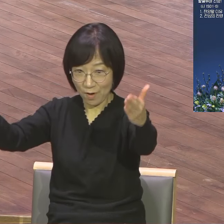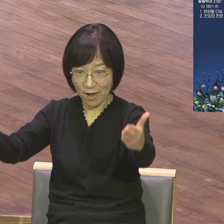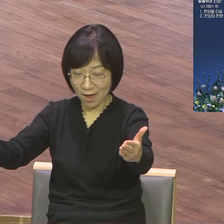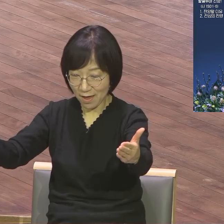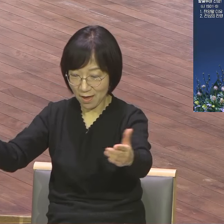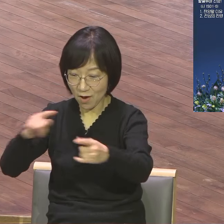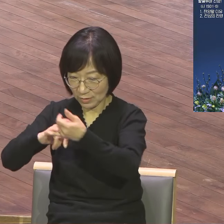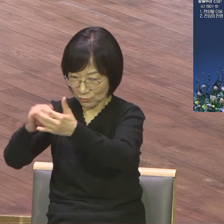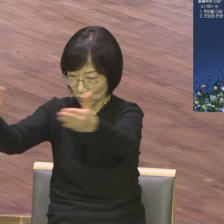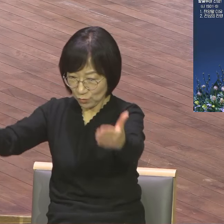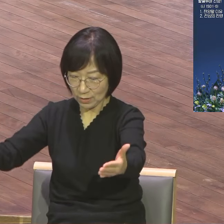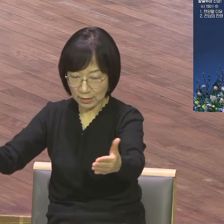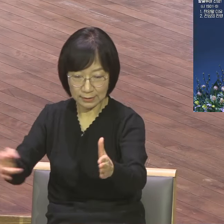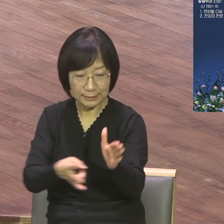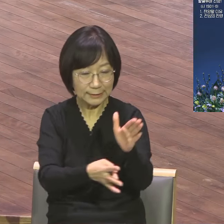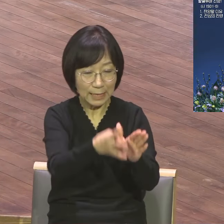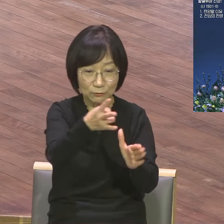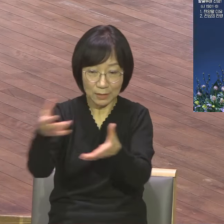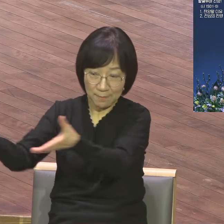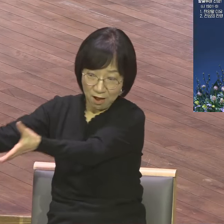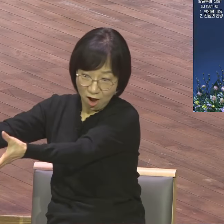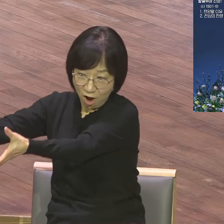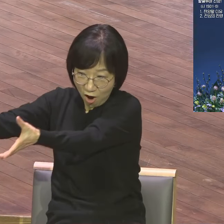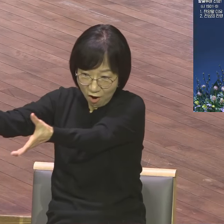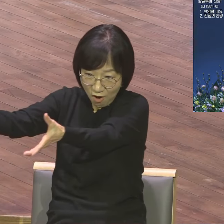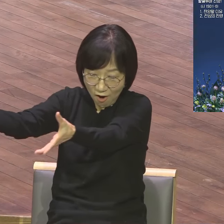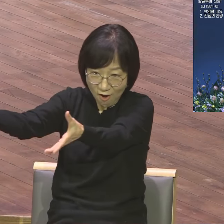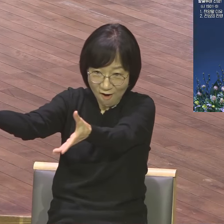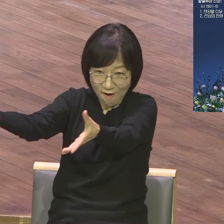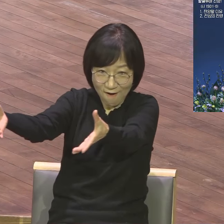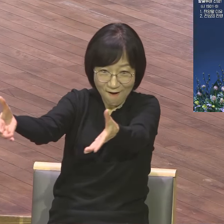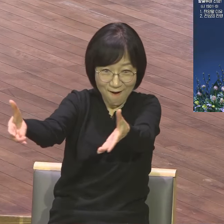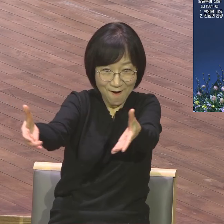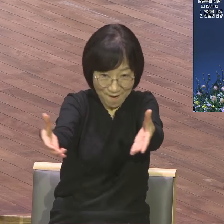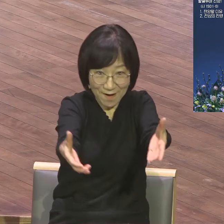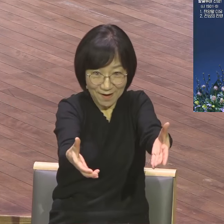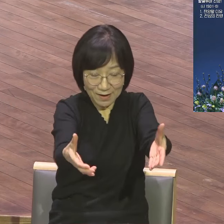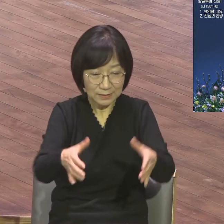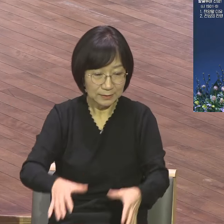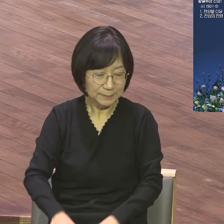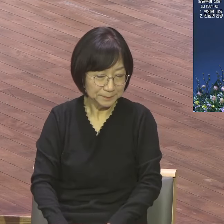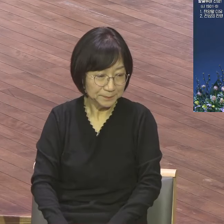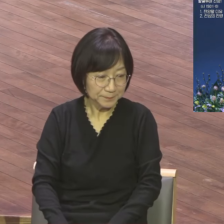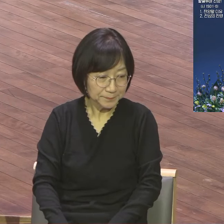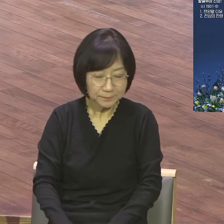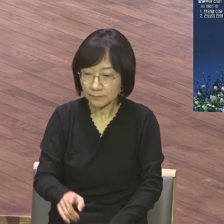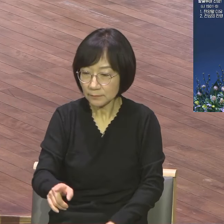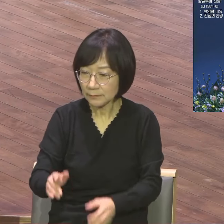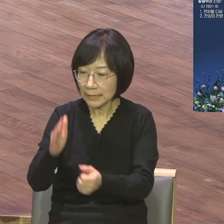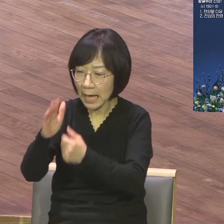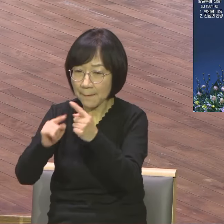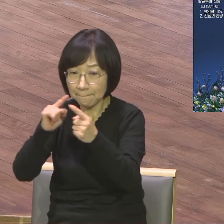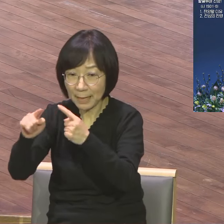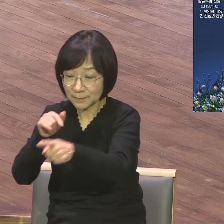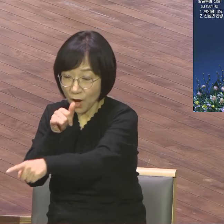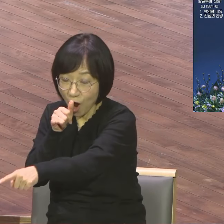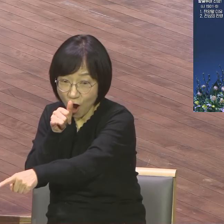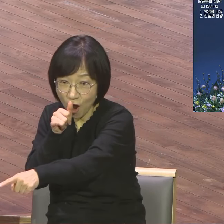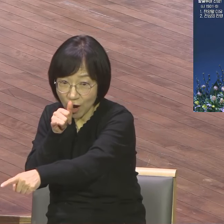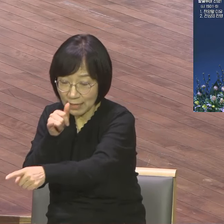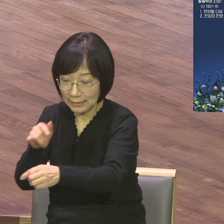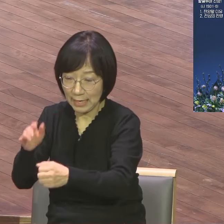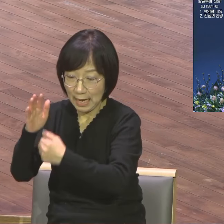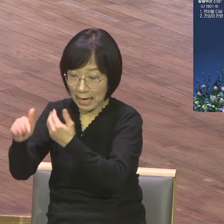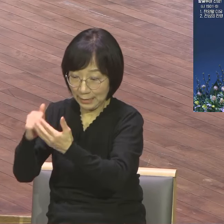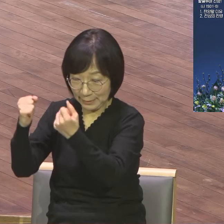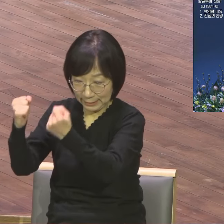들어옵니다. 예루살렘으로 들어오는데 이 다윗이 법궤가 하나님 말씀이잖아요. 하나님